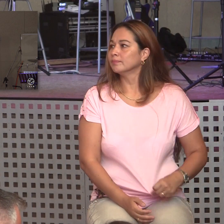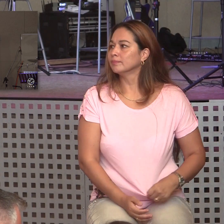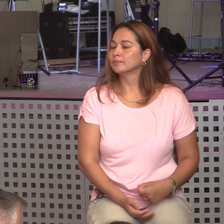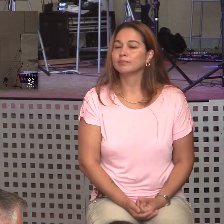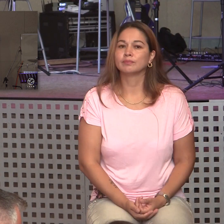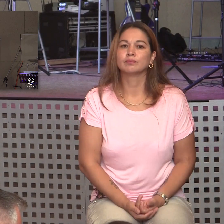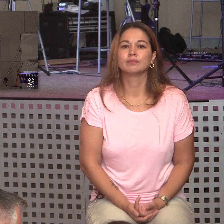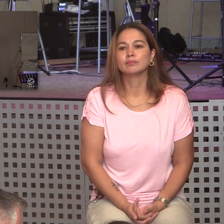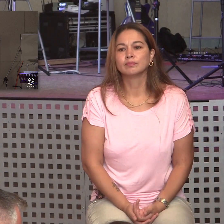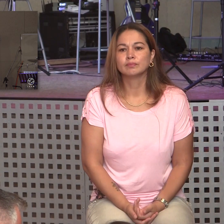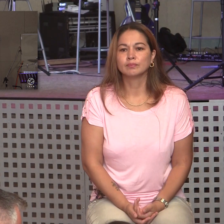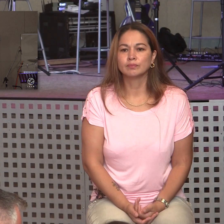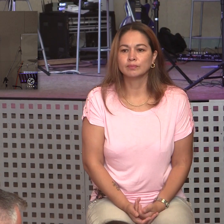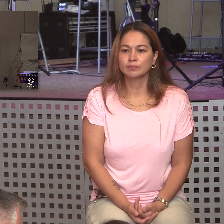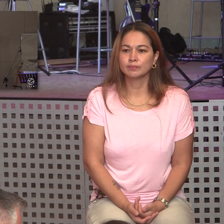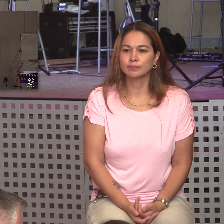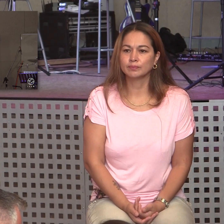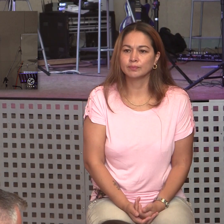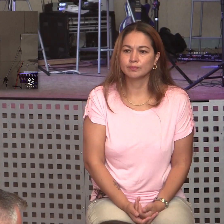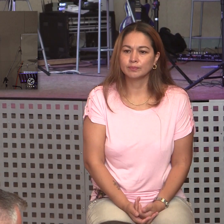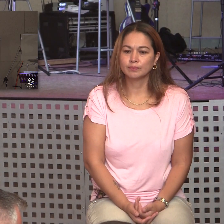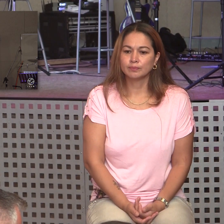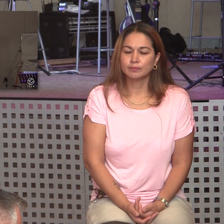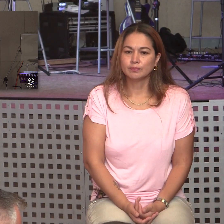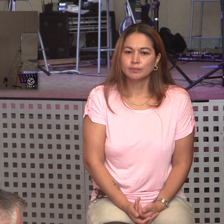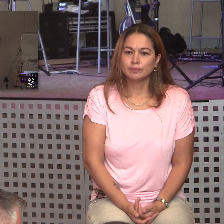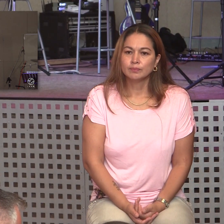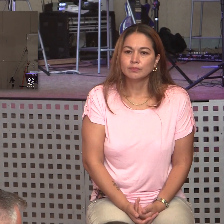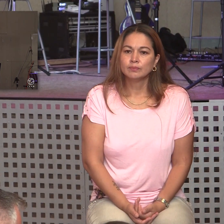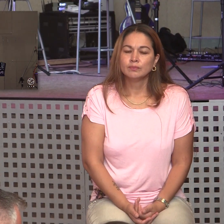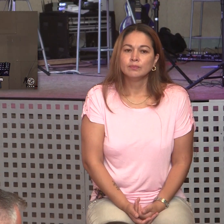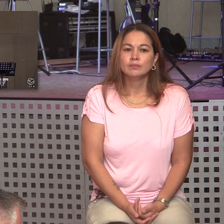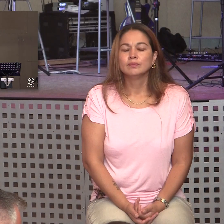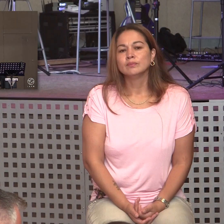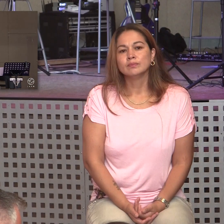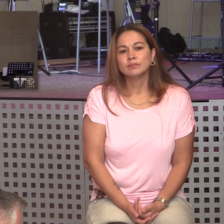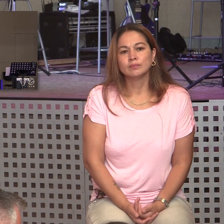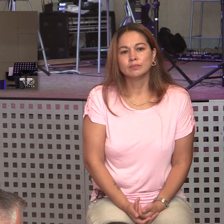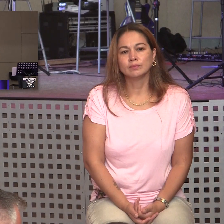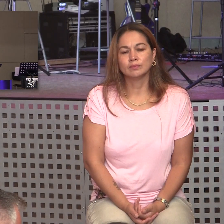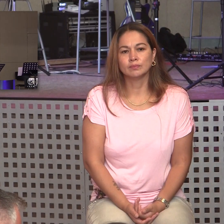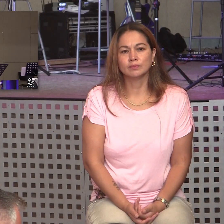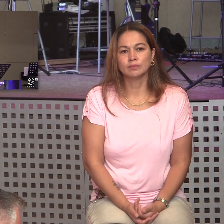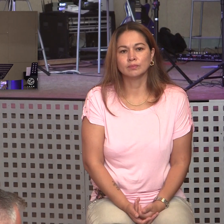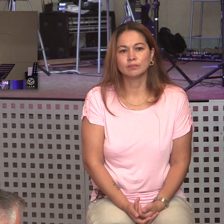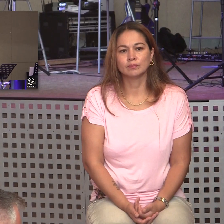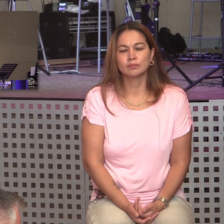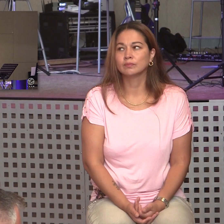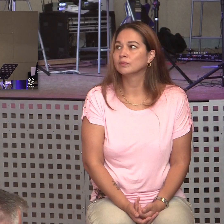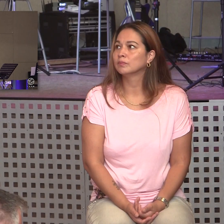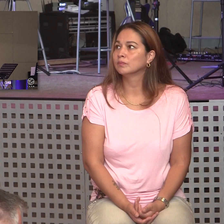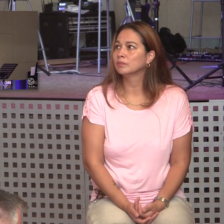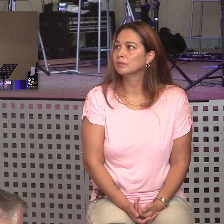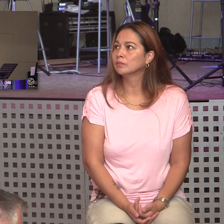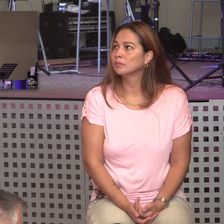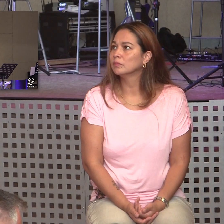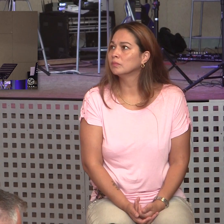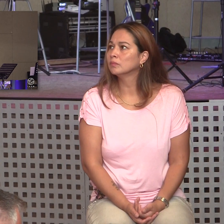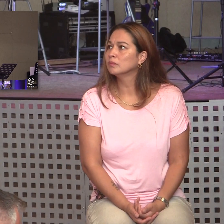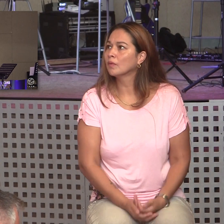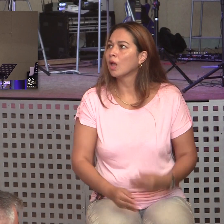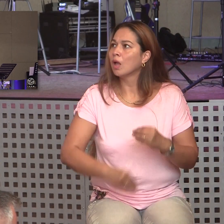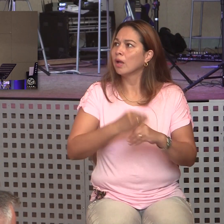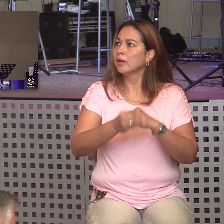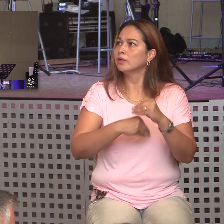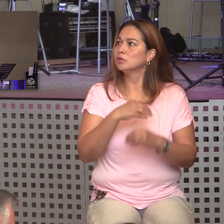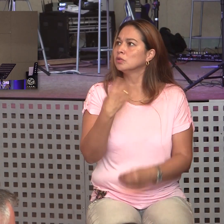Capítulo 4, cuando entramos al primer verso, dice: hablando ellos al pueblo. El pueblo quiso saber de qué iba